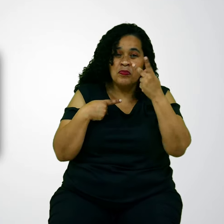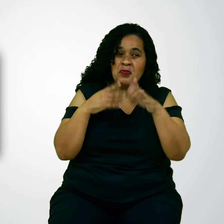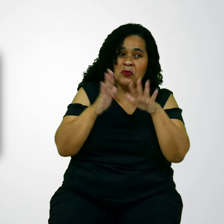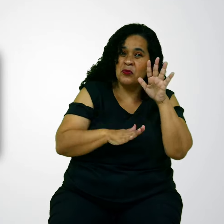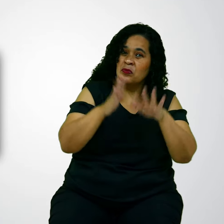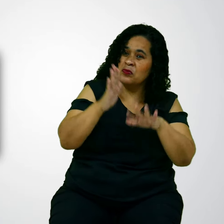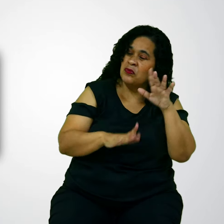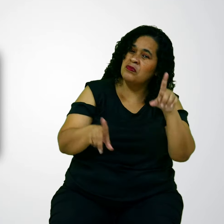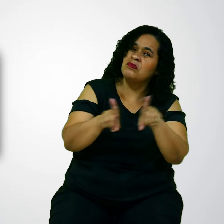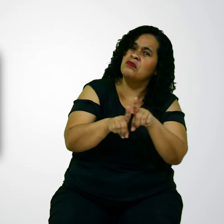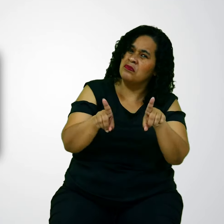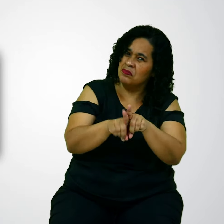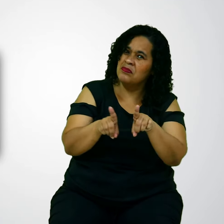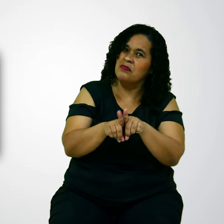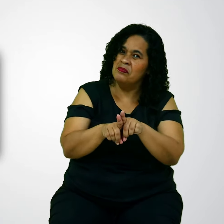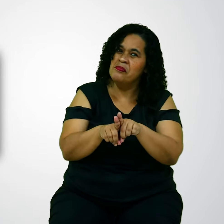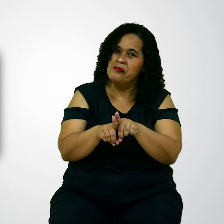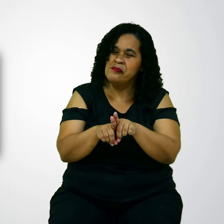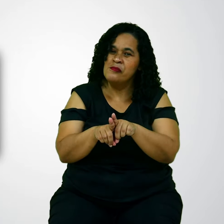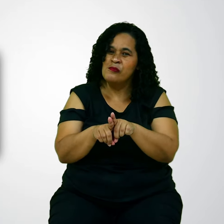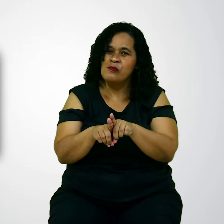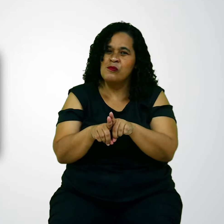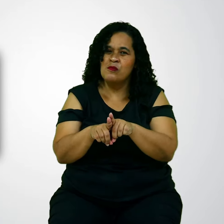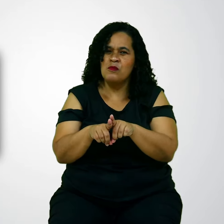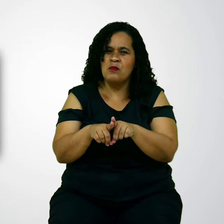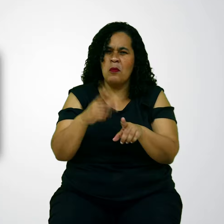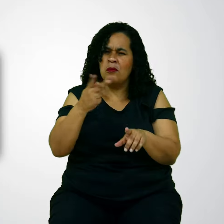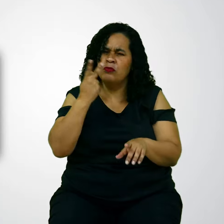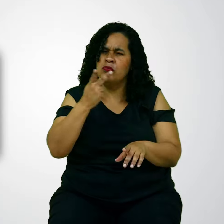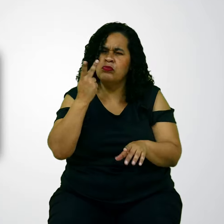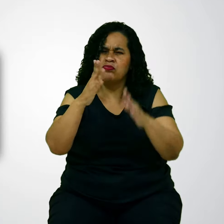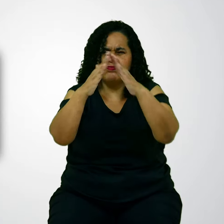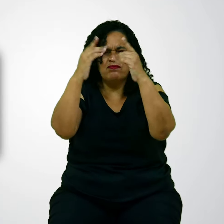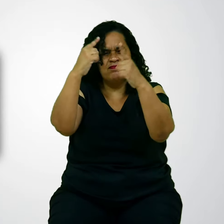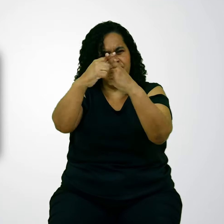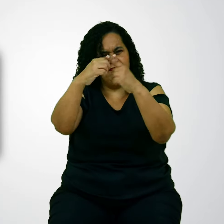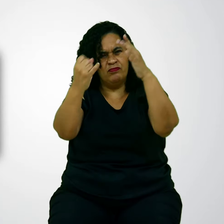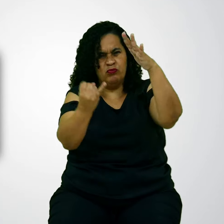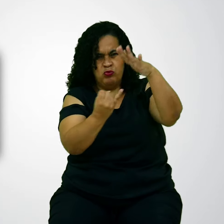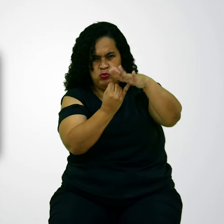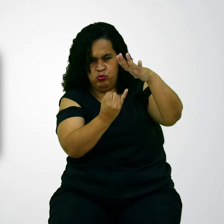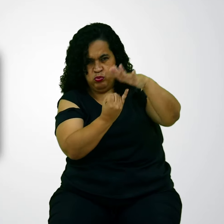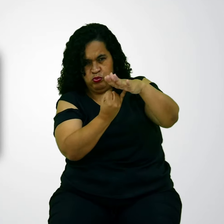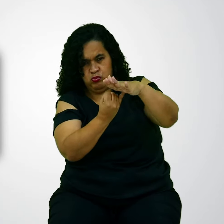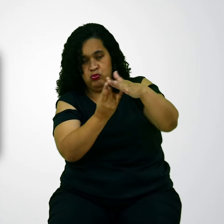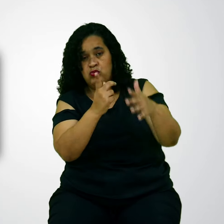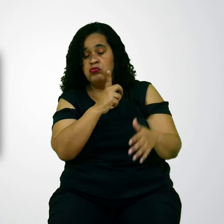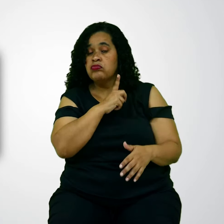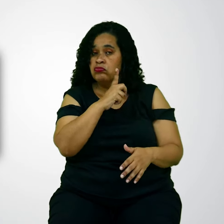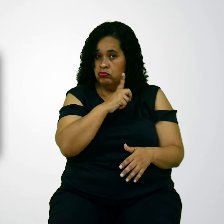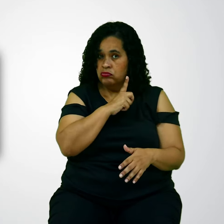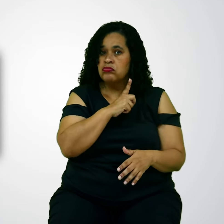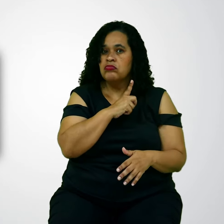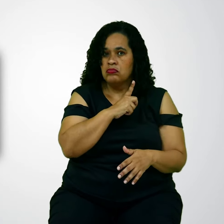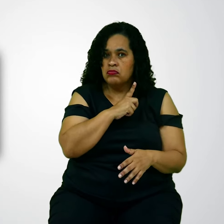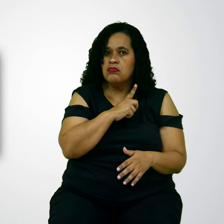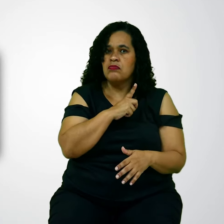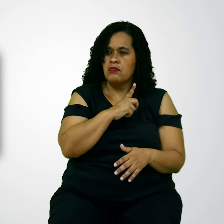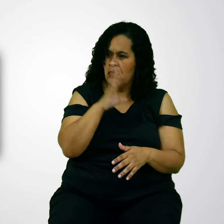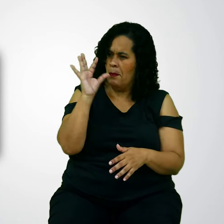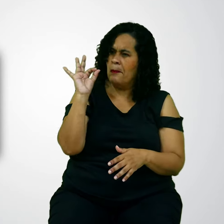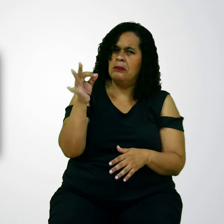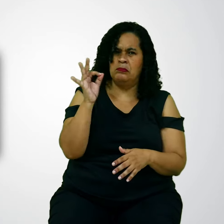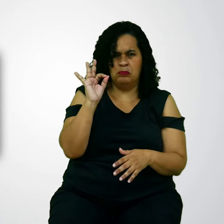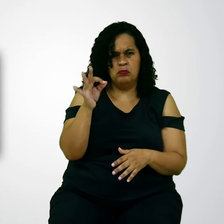dessa igreja, que a gente chama de igreja institucional. Então, existe a igreja orgânica e a igreja estrutural, é o templo, a igreja